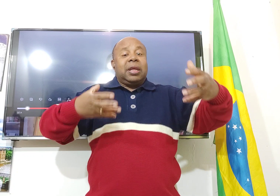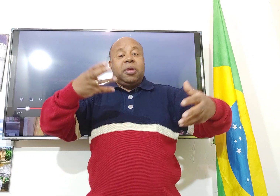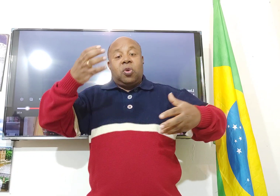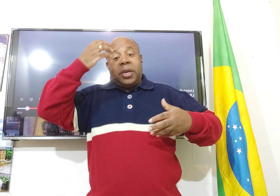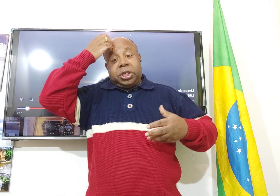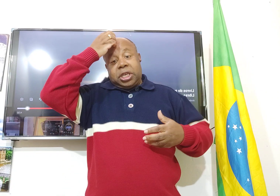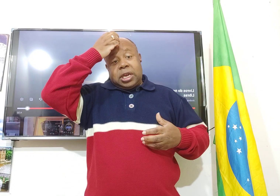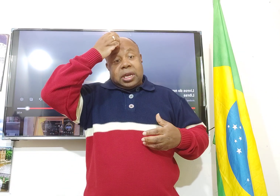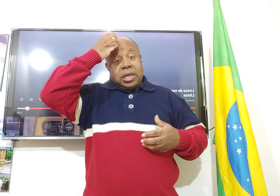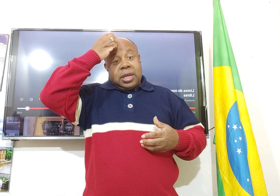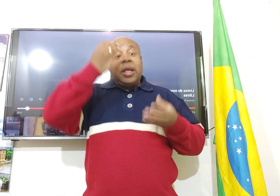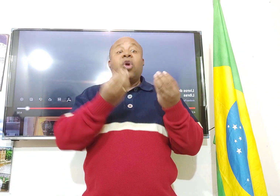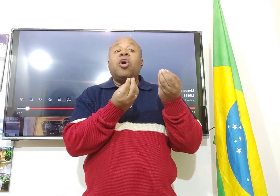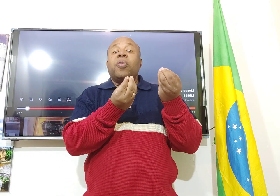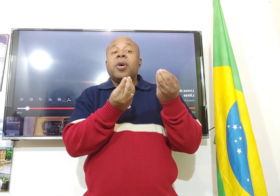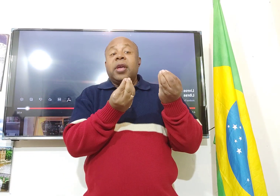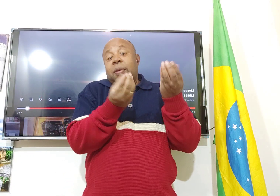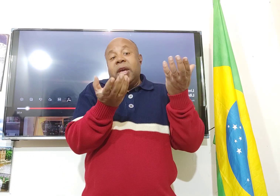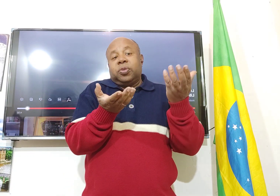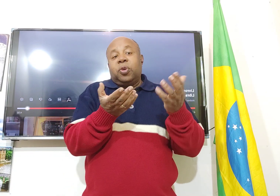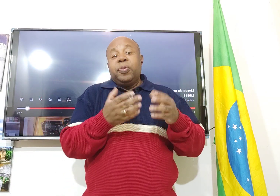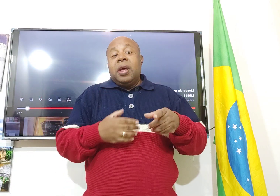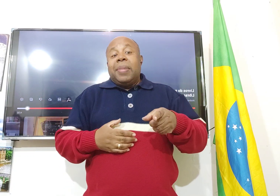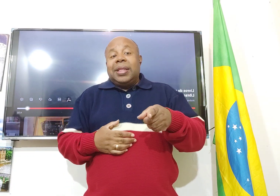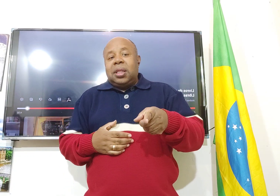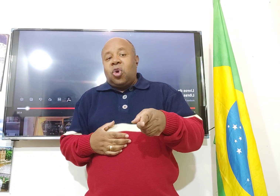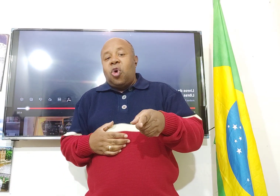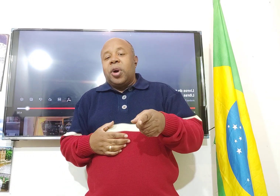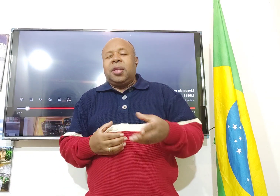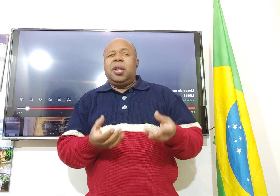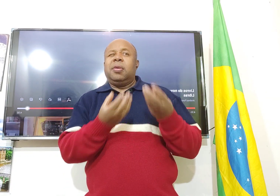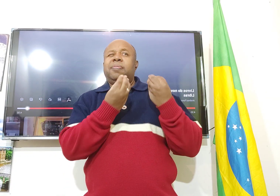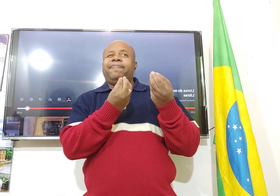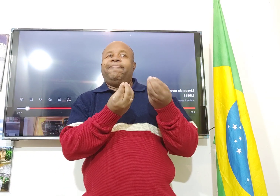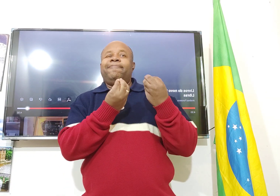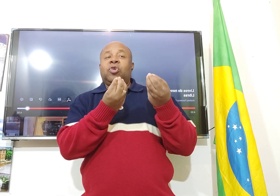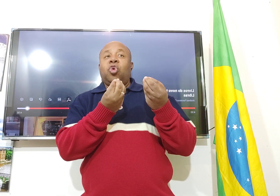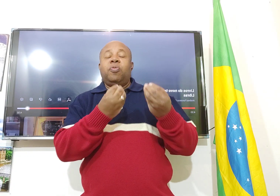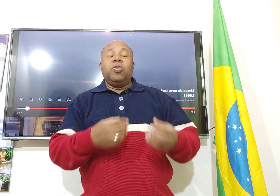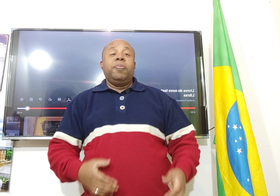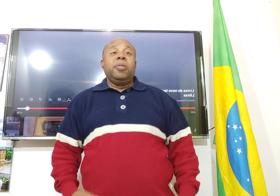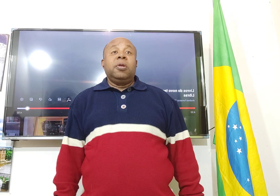saber como é que chega. É como? Que é o mesmo. Mas esse como, o que seria? Como?